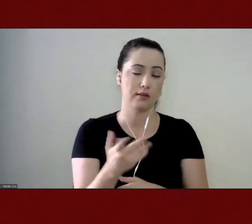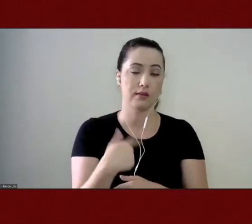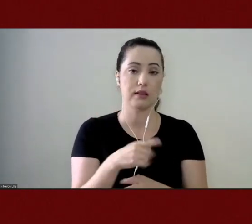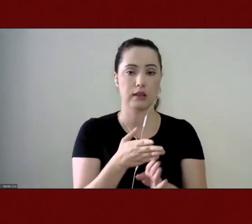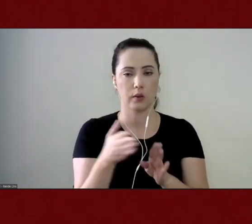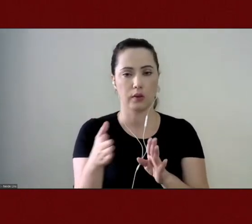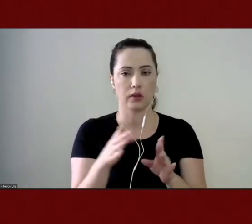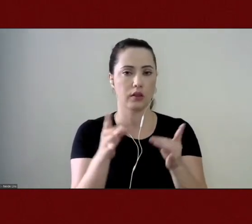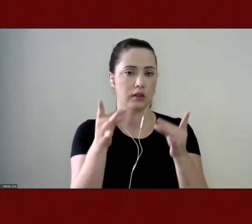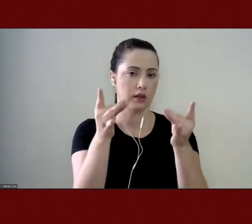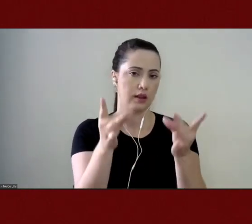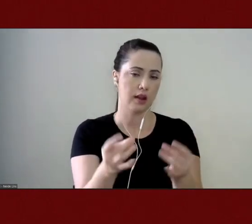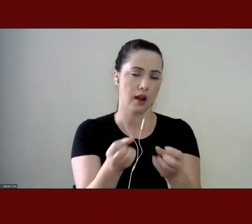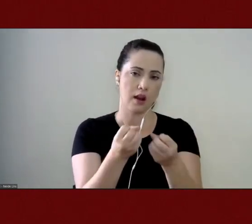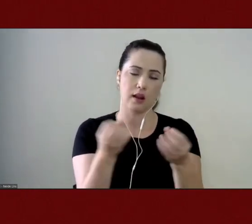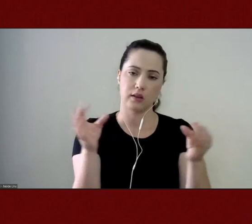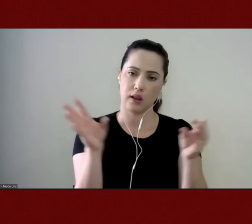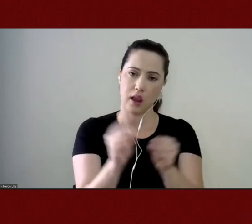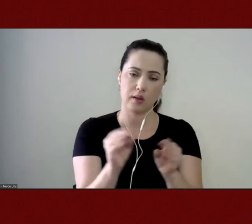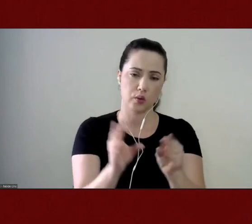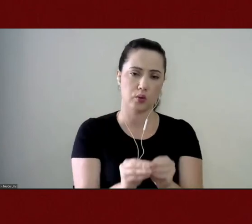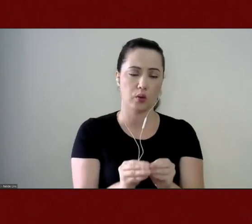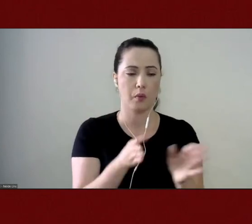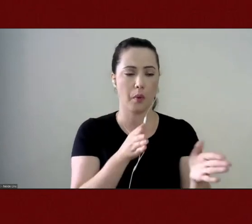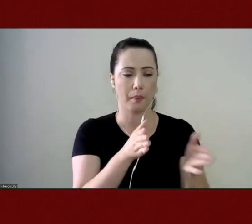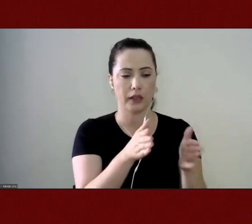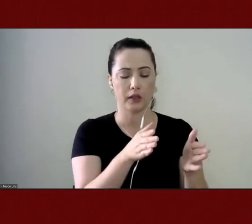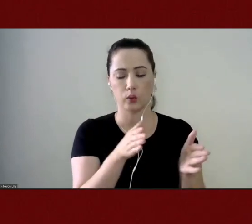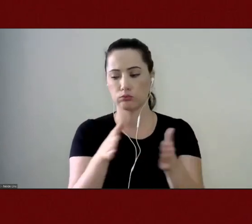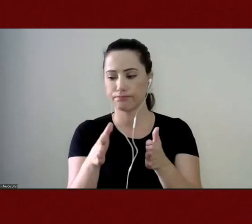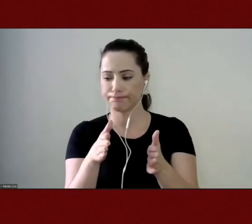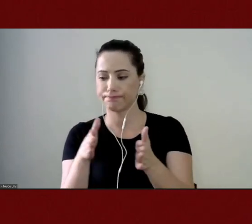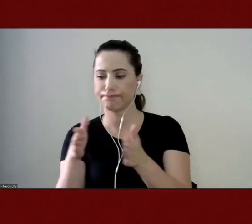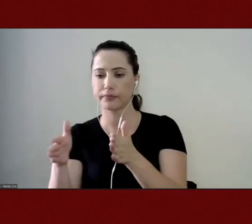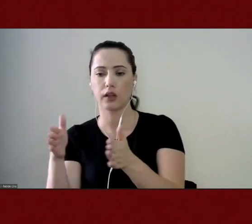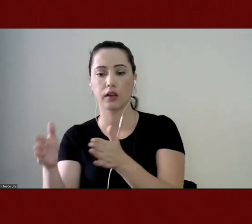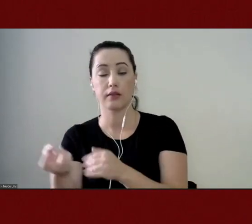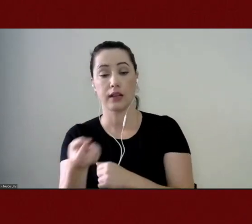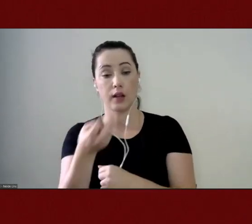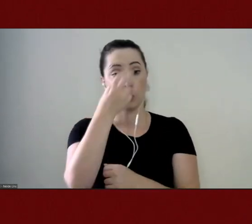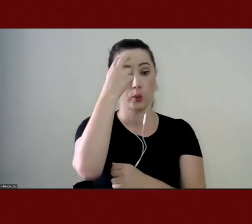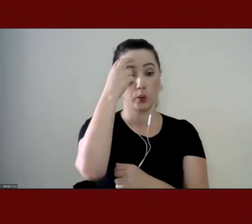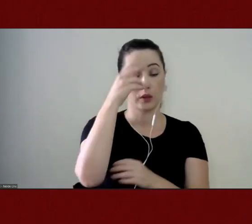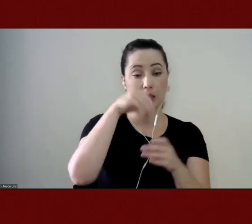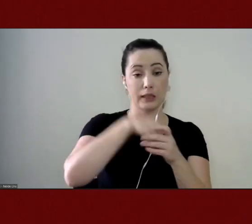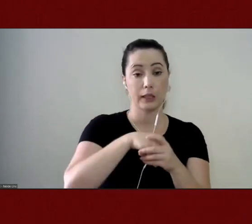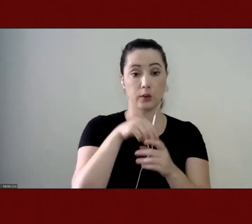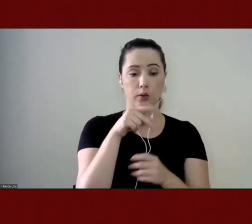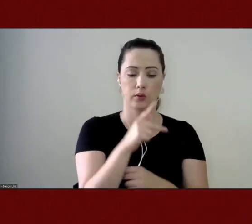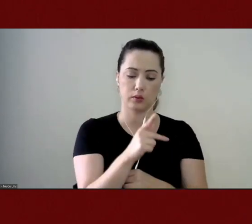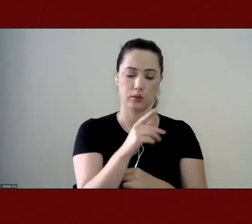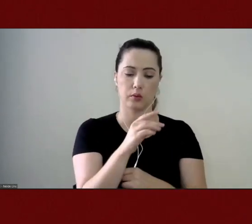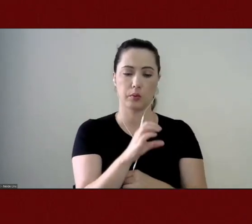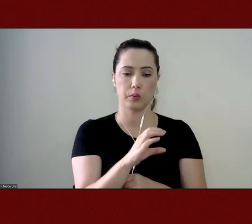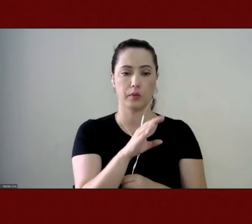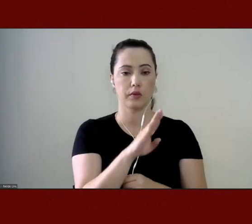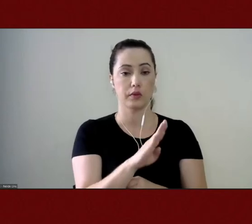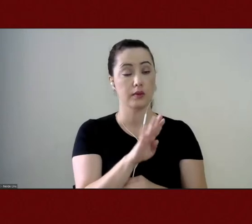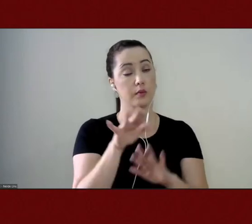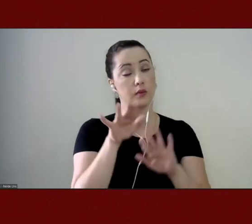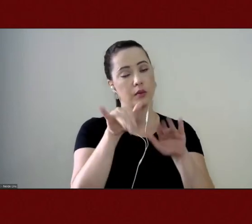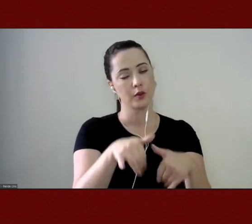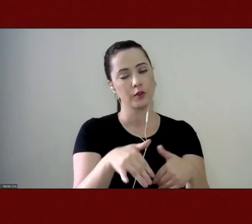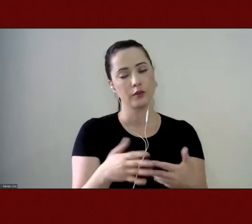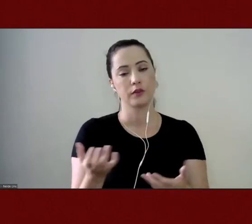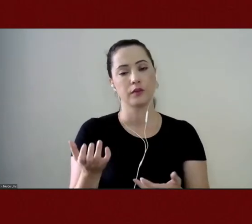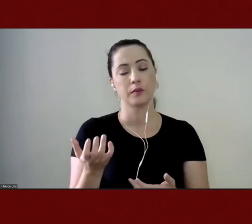as grandes fases, né, essa periodização da história cultural do partido, E para a gente terminar efetivamente,